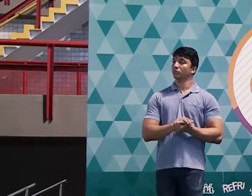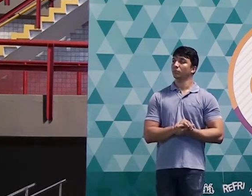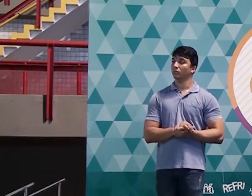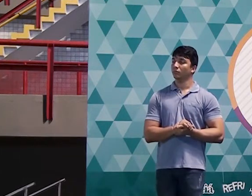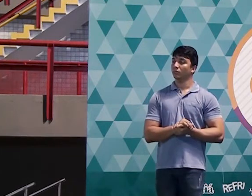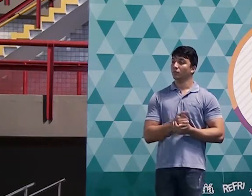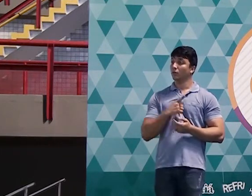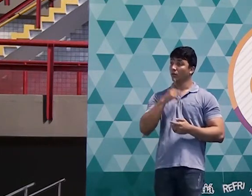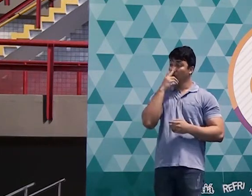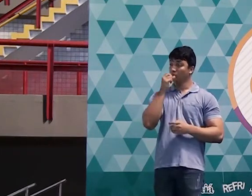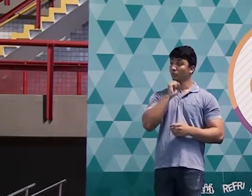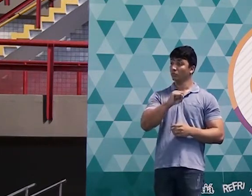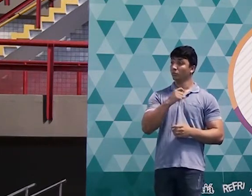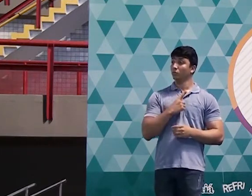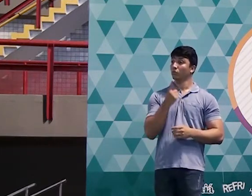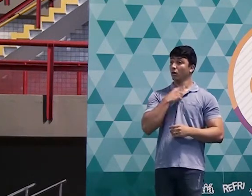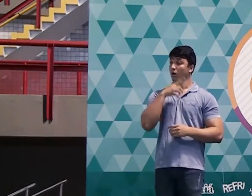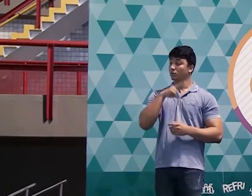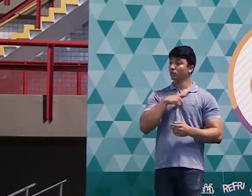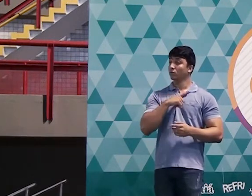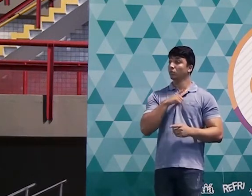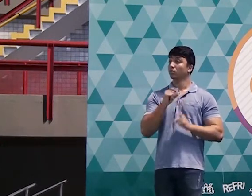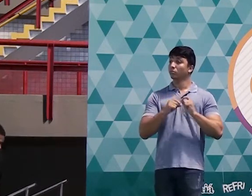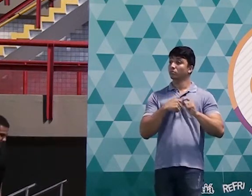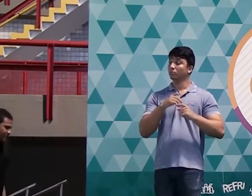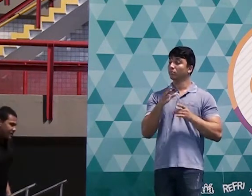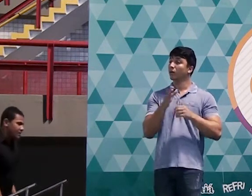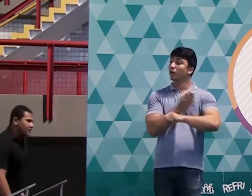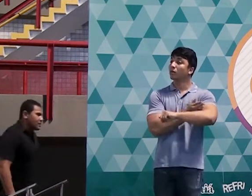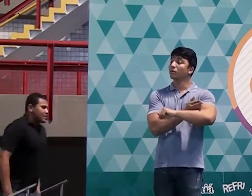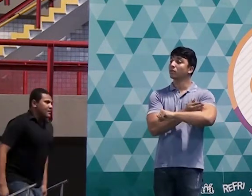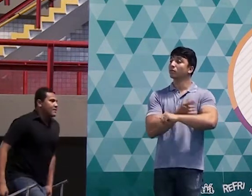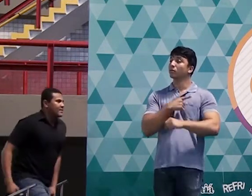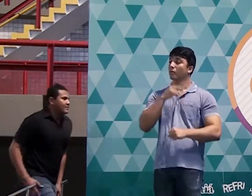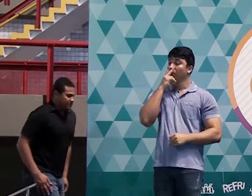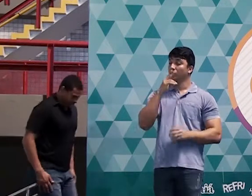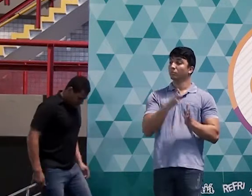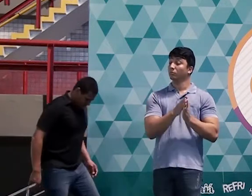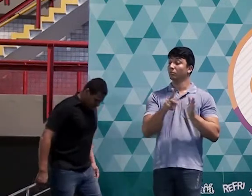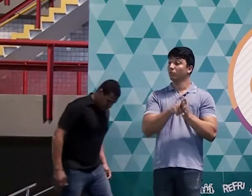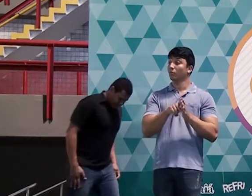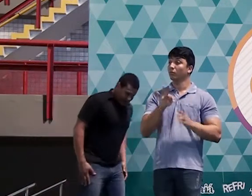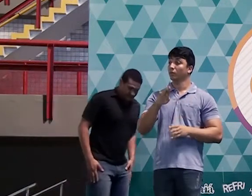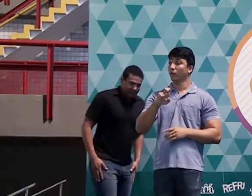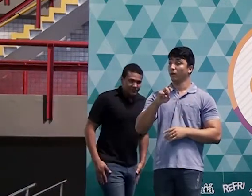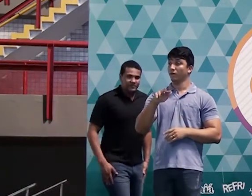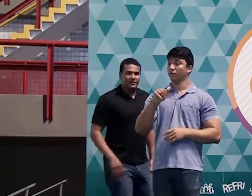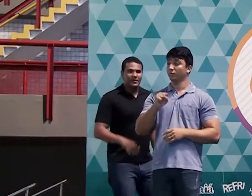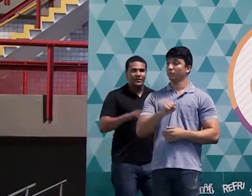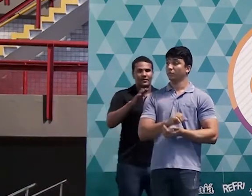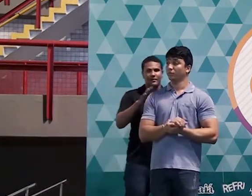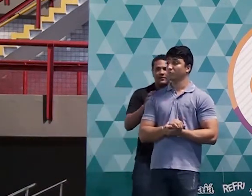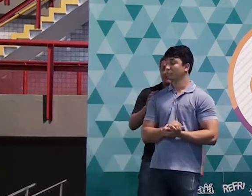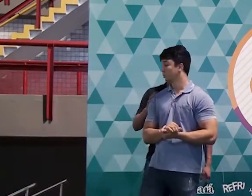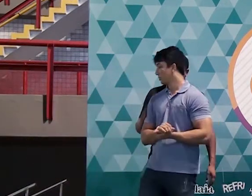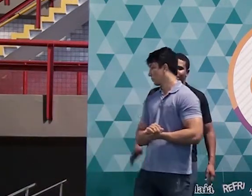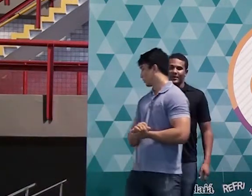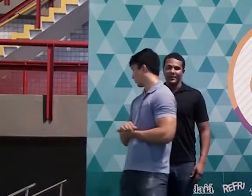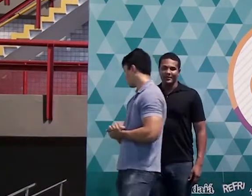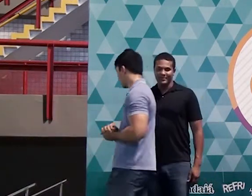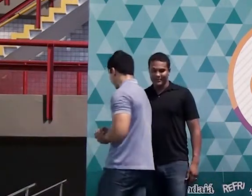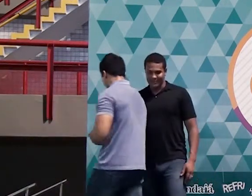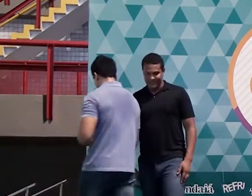Ok? É uma das razões de que a Idade Média é conhecida como Idade das Trevas. A gente não tem luxo não,